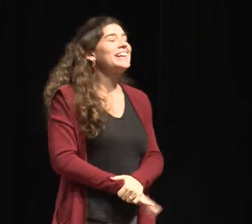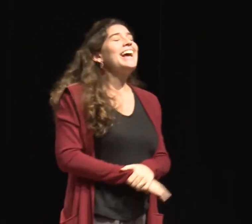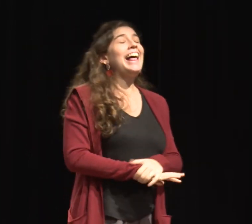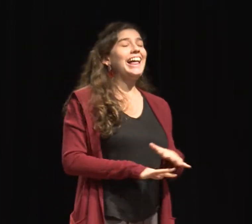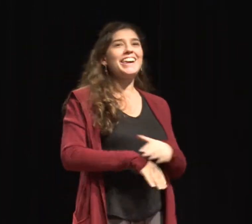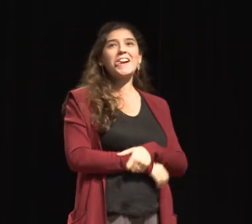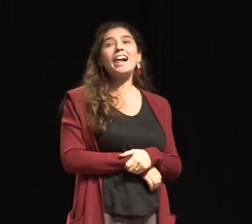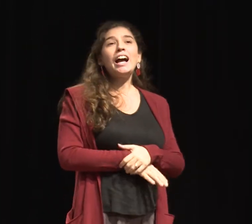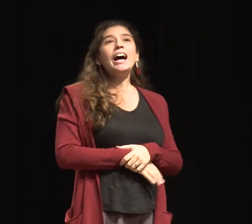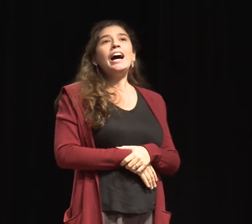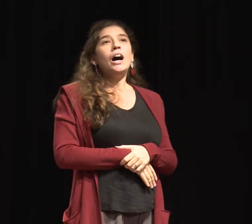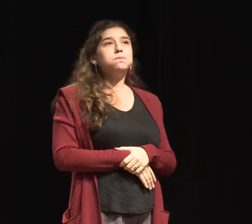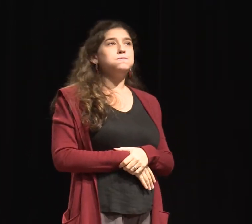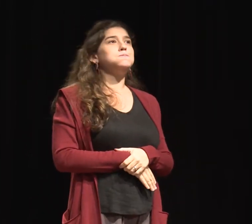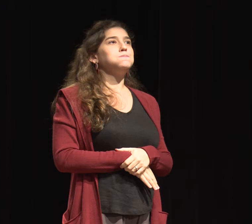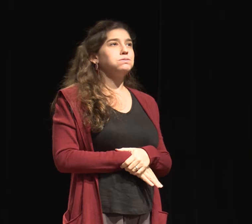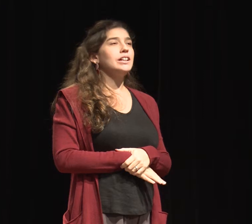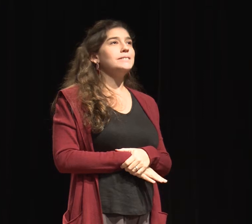Desculpa, porque eu estou ouvindo a intérprete, eu fico